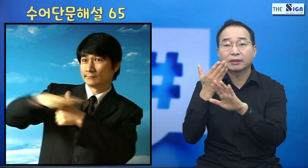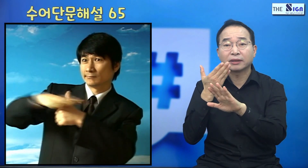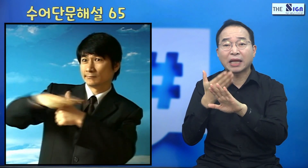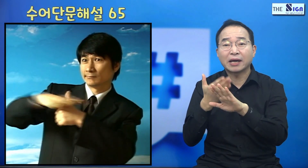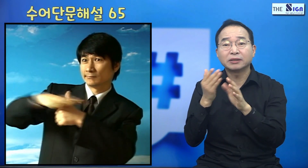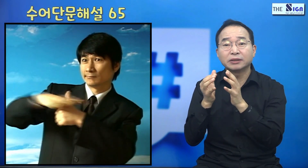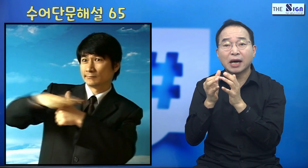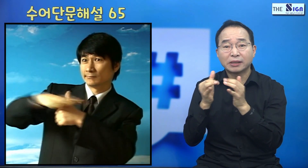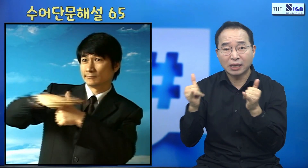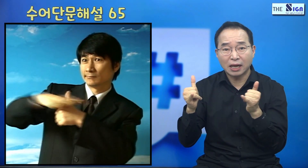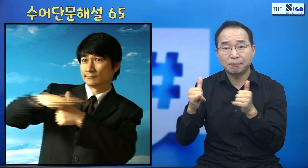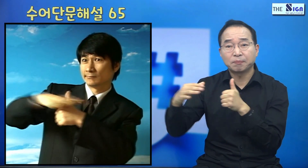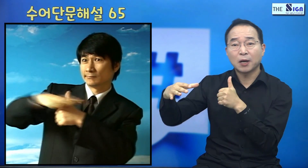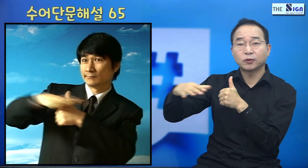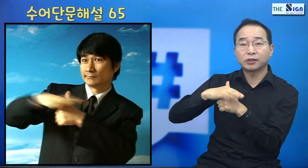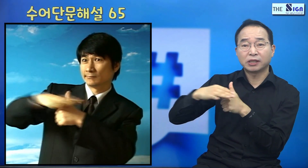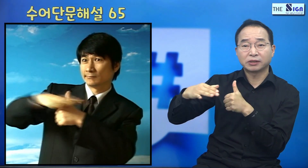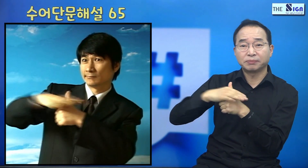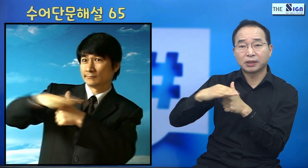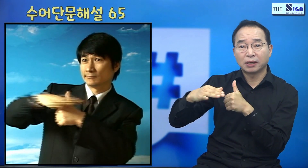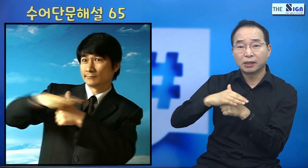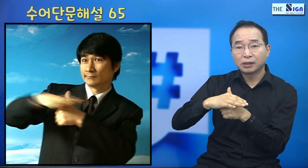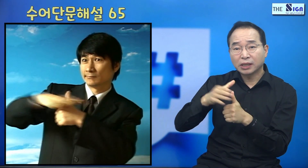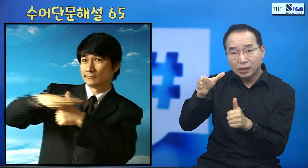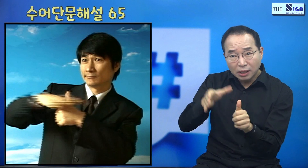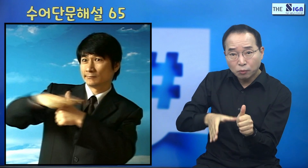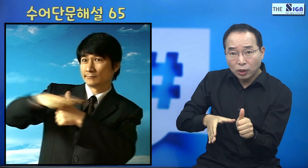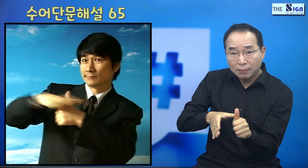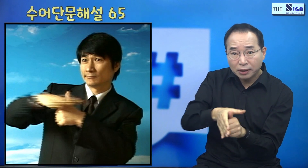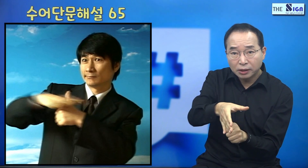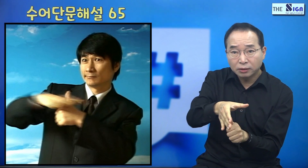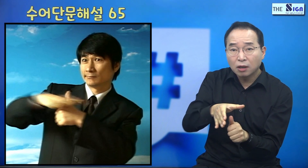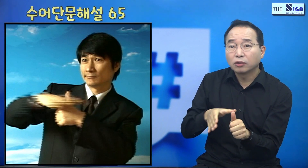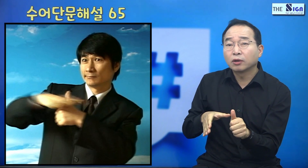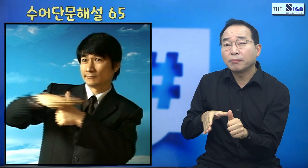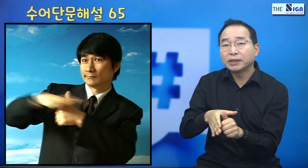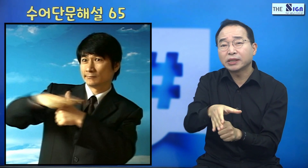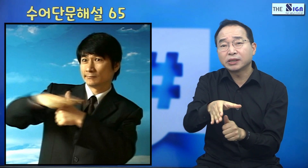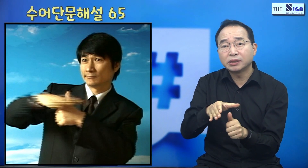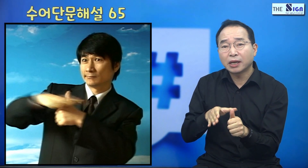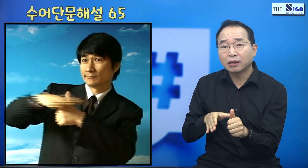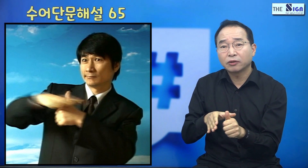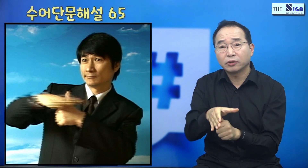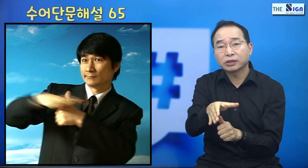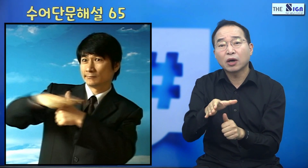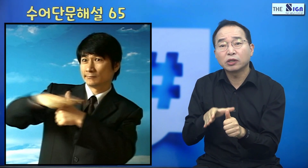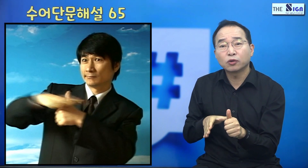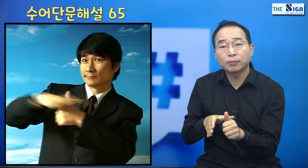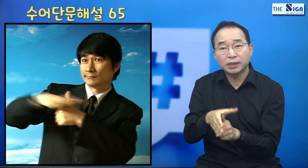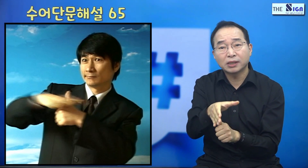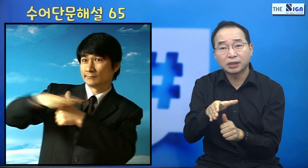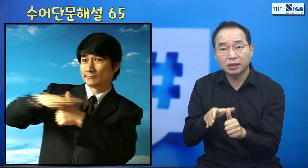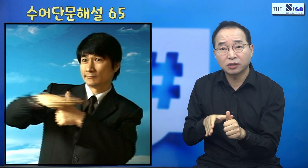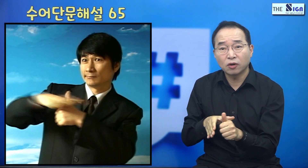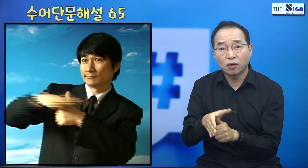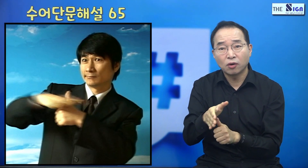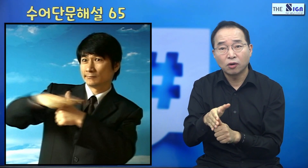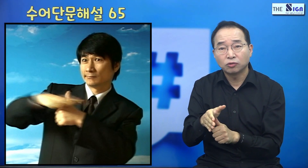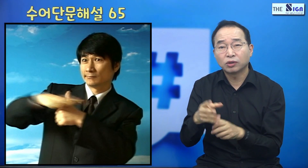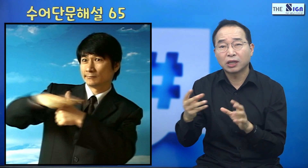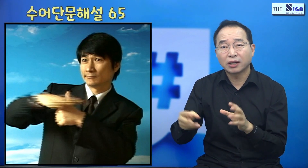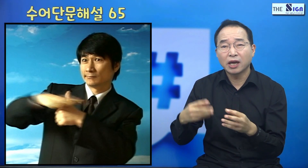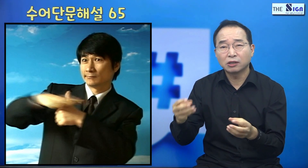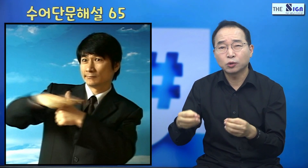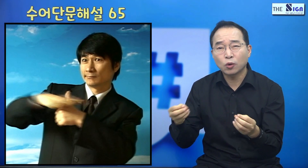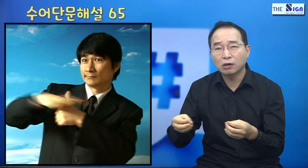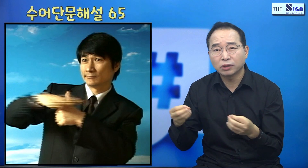자, 다르다 사람하고 이렇게 씁니다. 자, 이게 뭐냐면은 어떤 걸 매장시키다라는 거예요. 사회적으로 매장시키는 거.